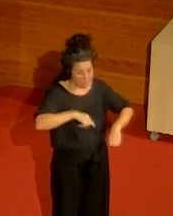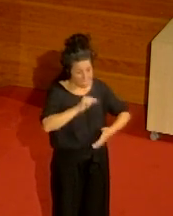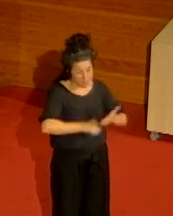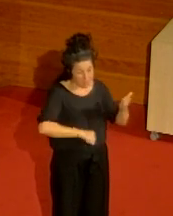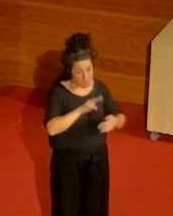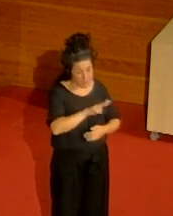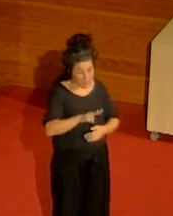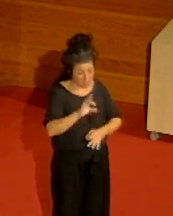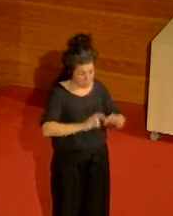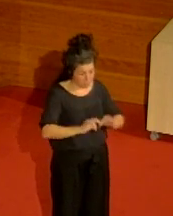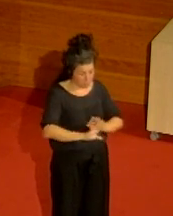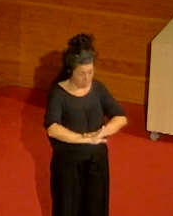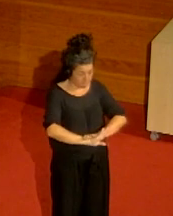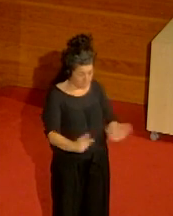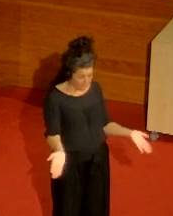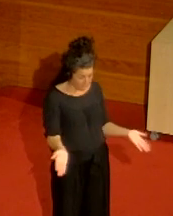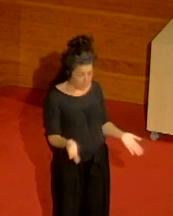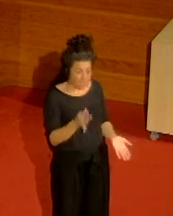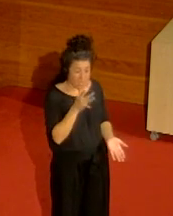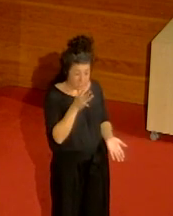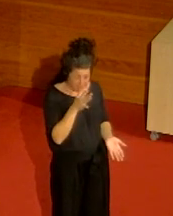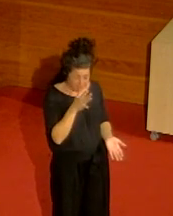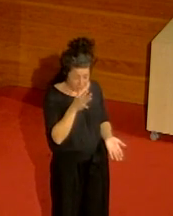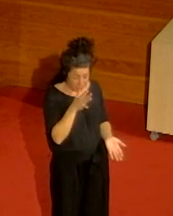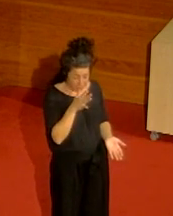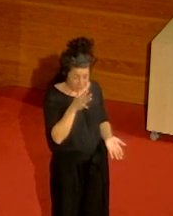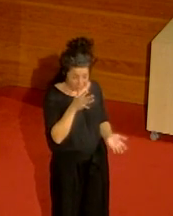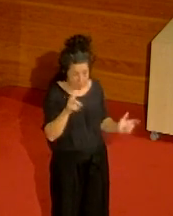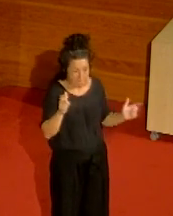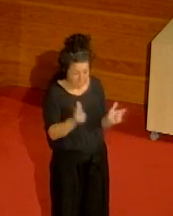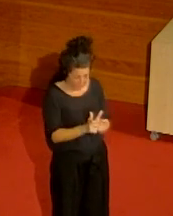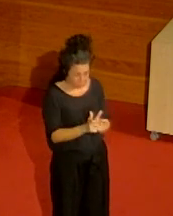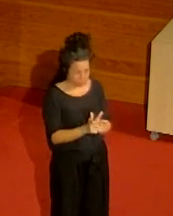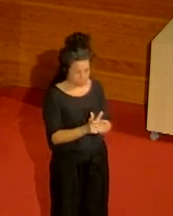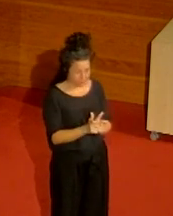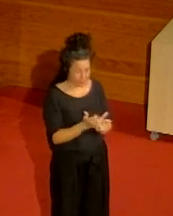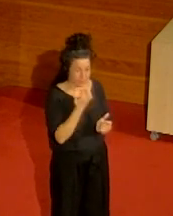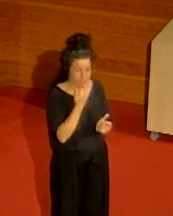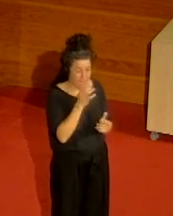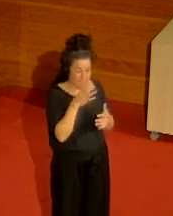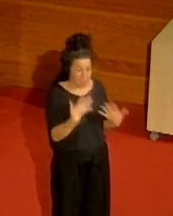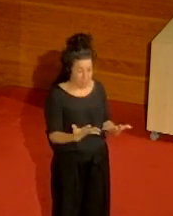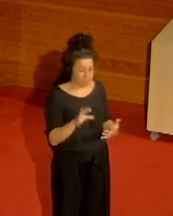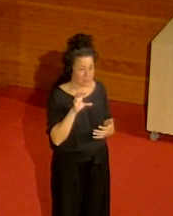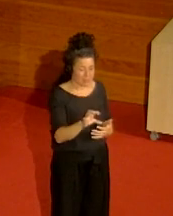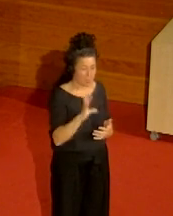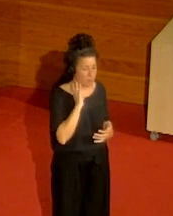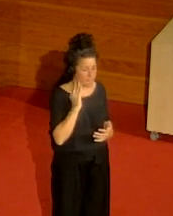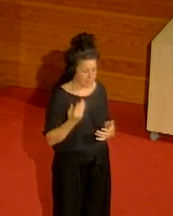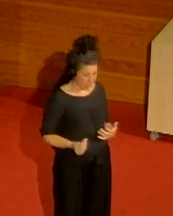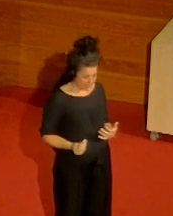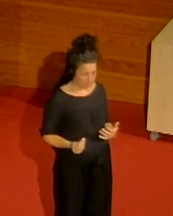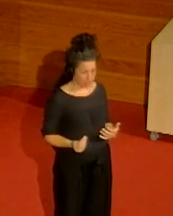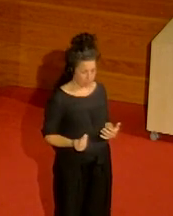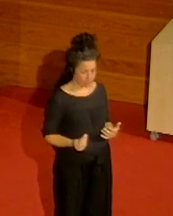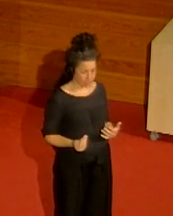con lo que con esa parte que era en la que viven los colonos todavía es menos si hoy hubiera un estado palestino basado en dónde